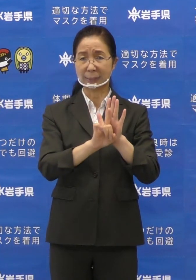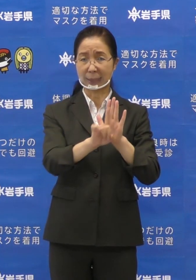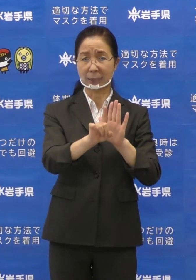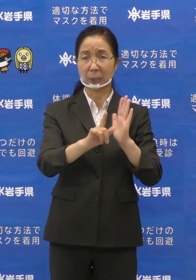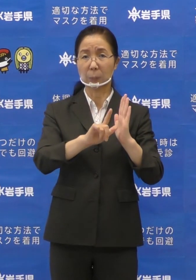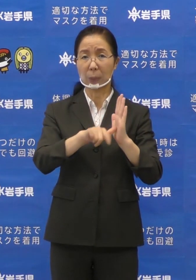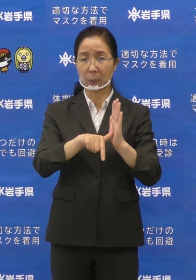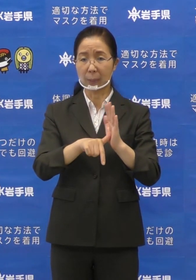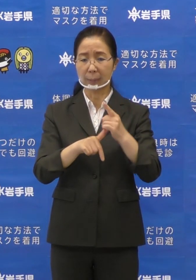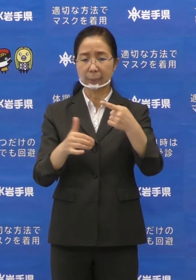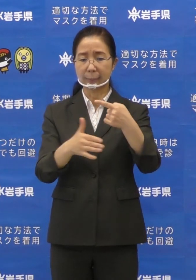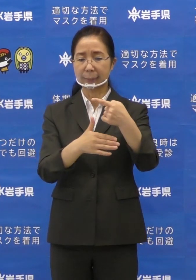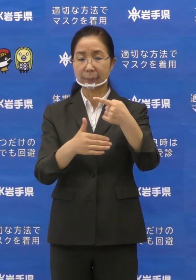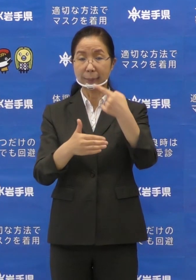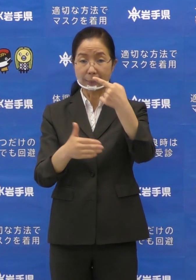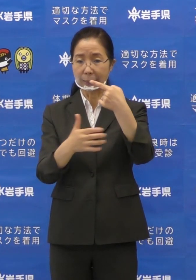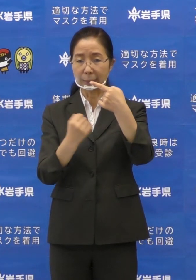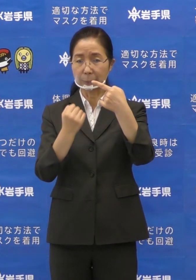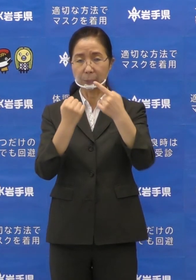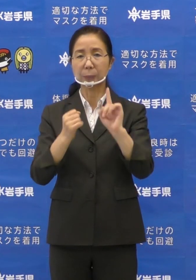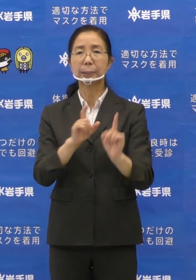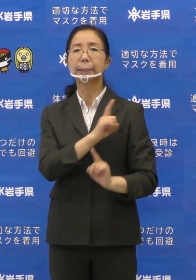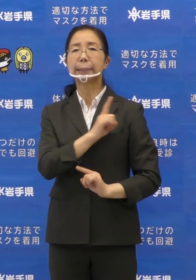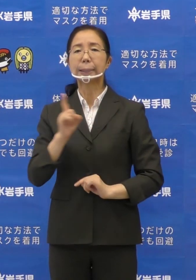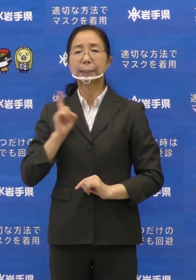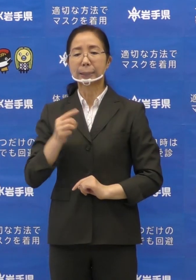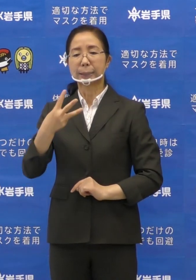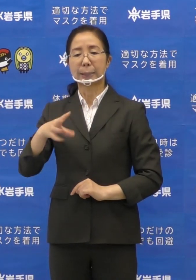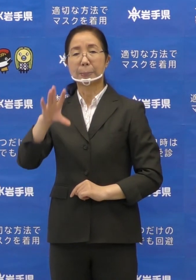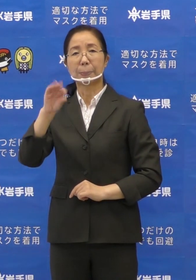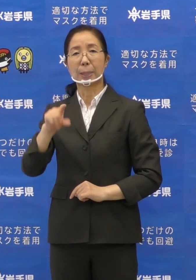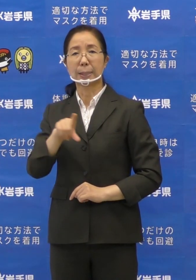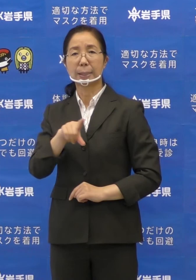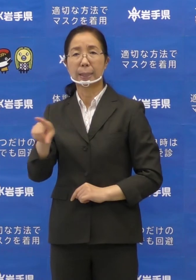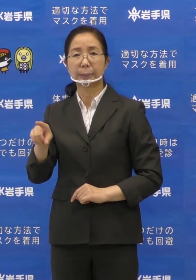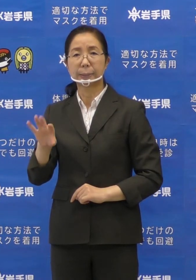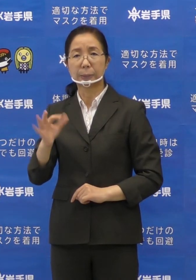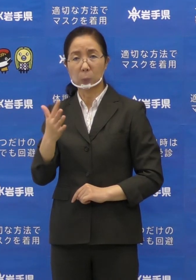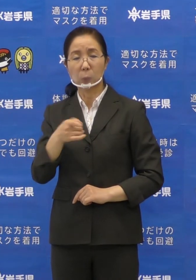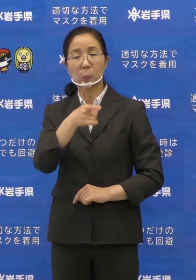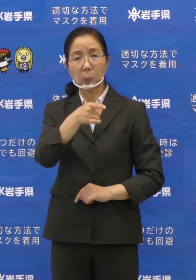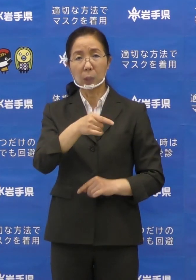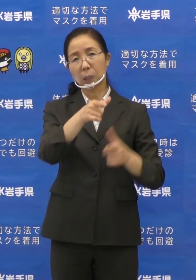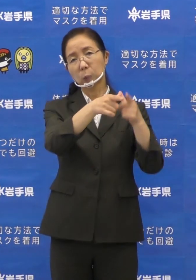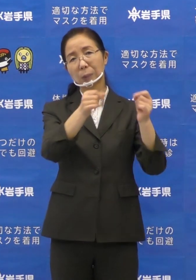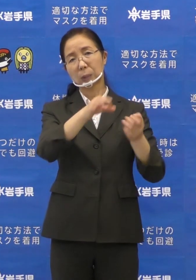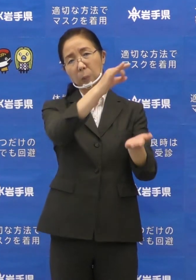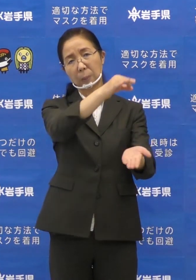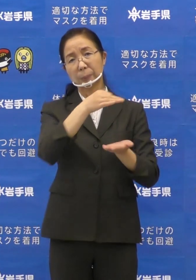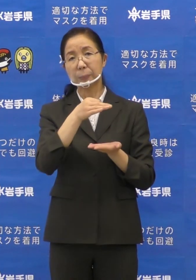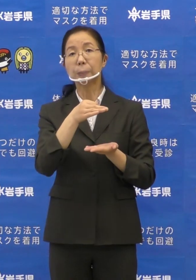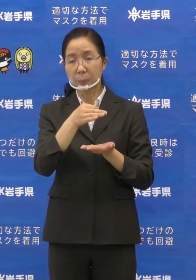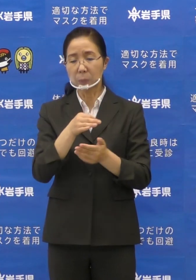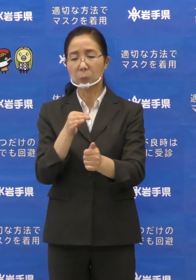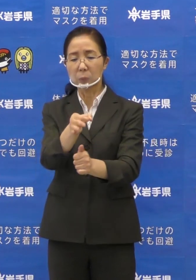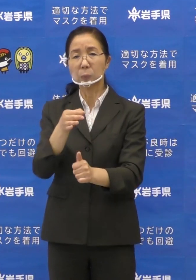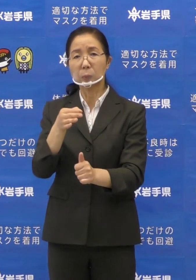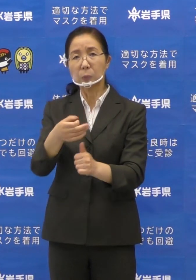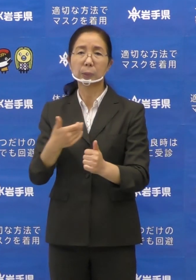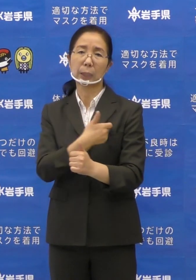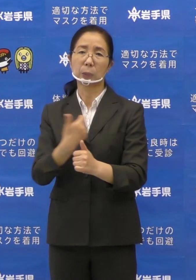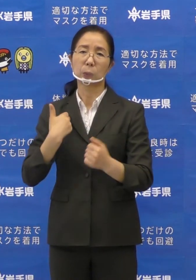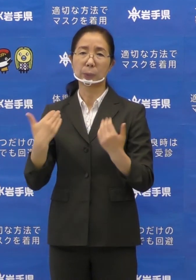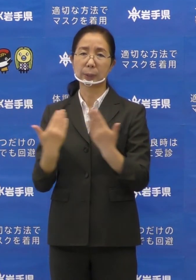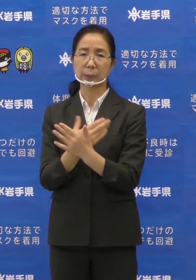日3万円とかいう規模 の協力金が国の財源をもとにこうできるようになります